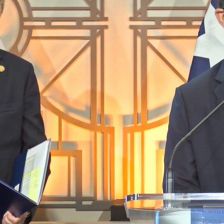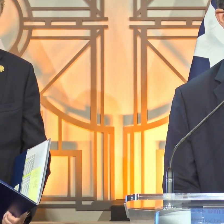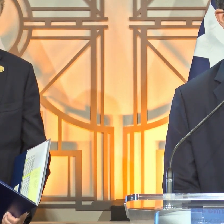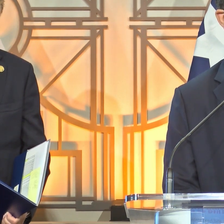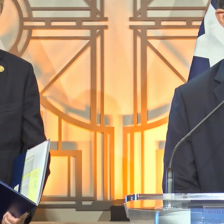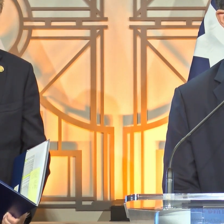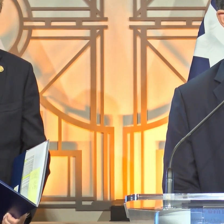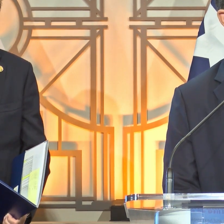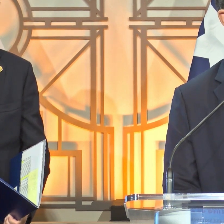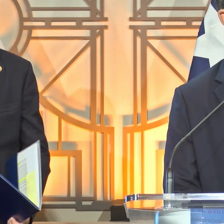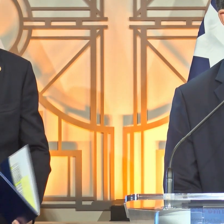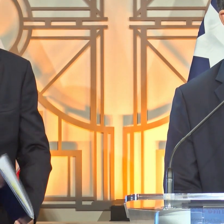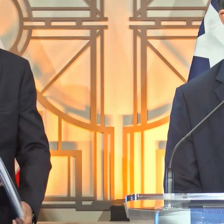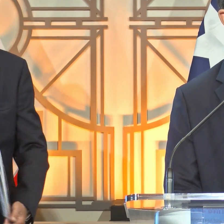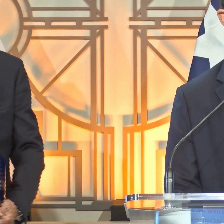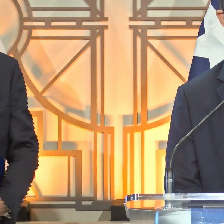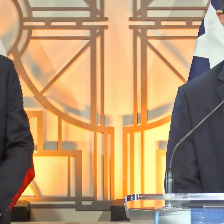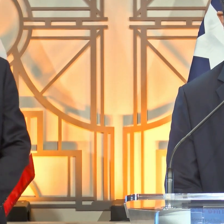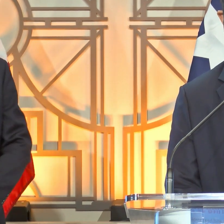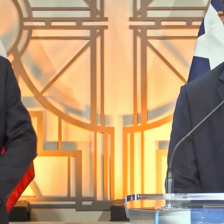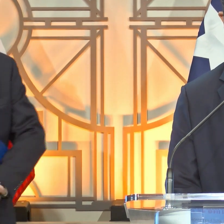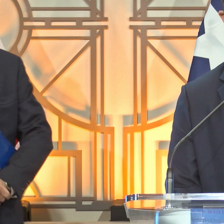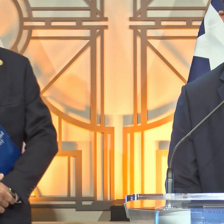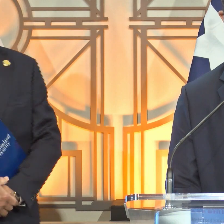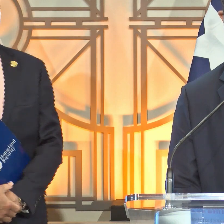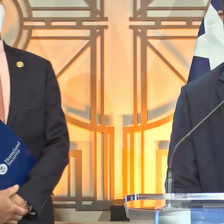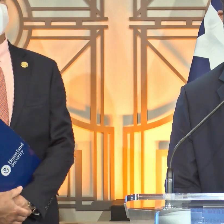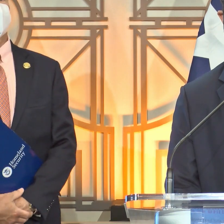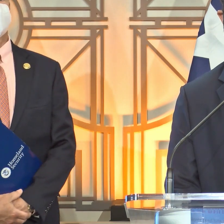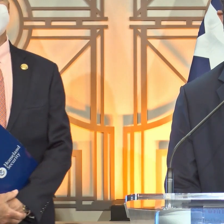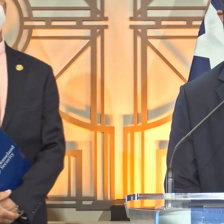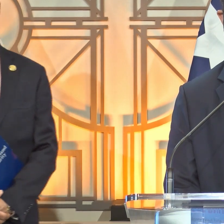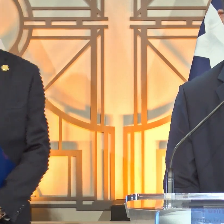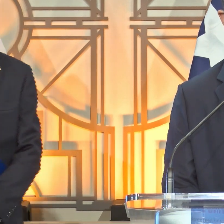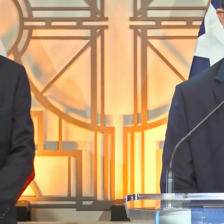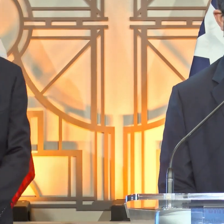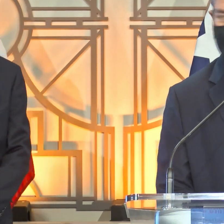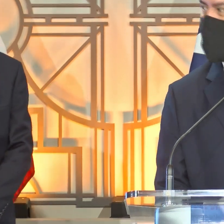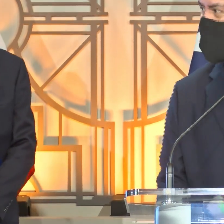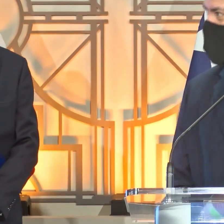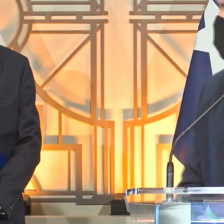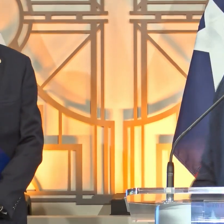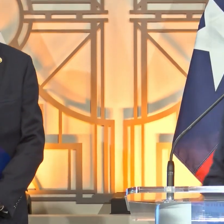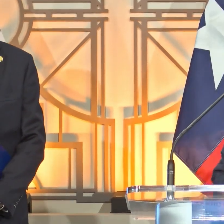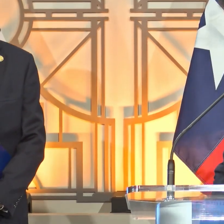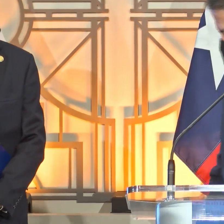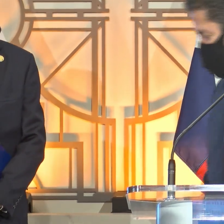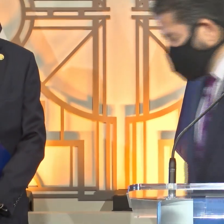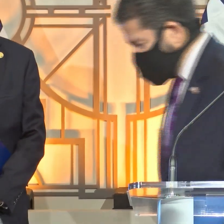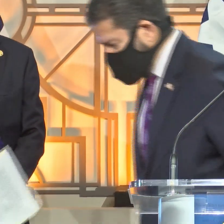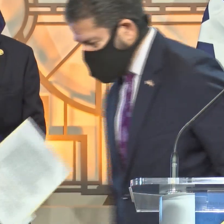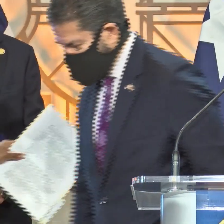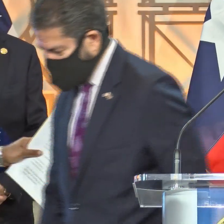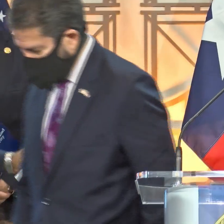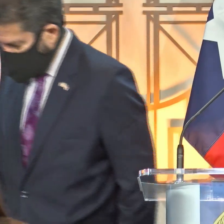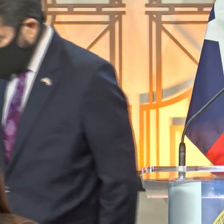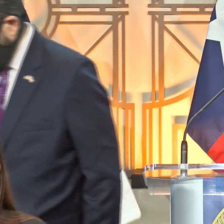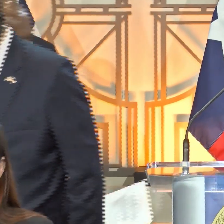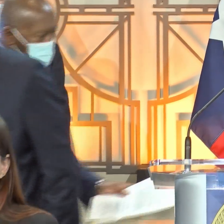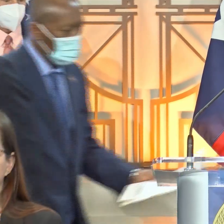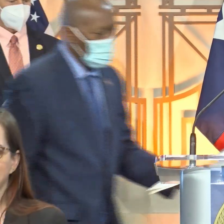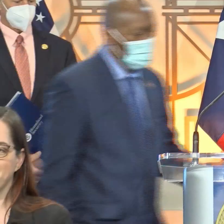para tratar de pasar los meses un poco más tranquilo. Gracias. Thank you, Mayor.